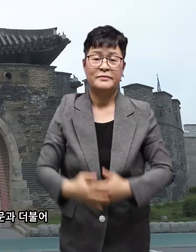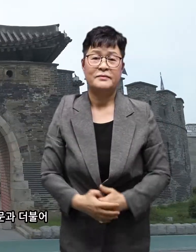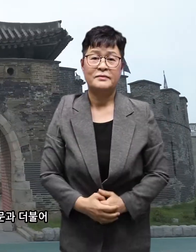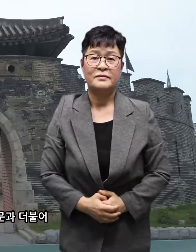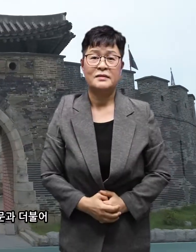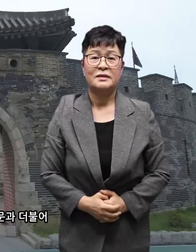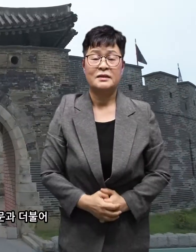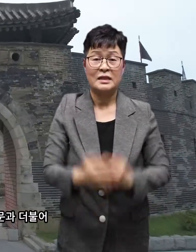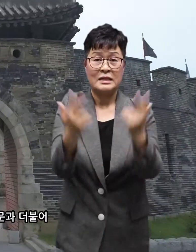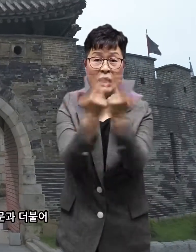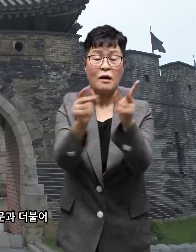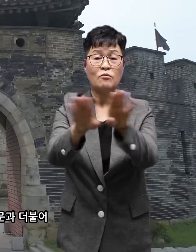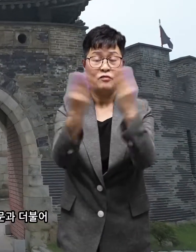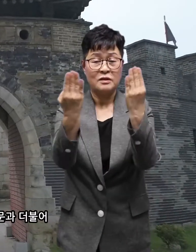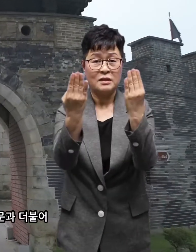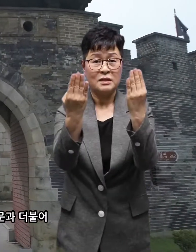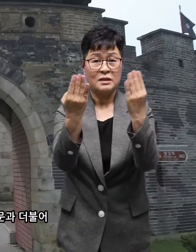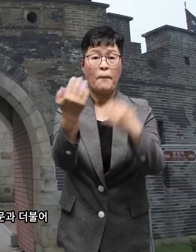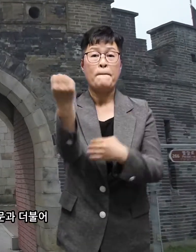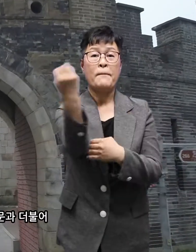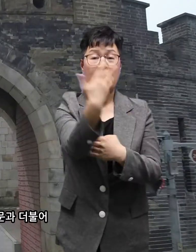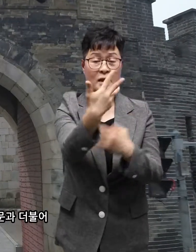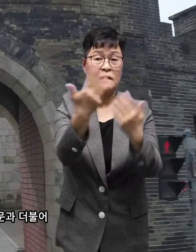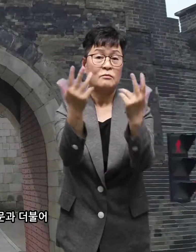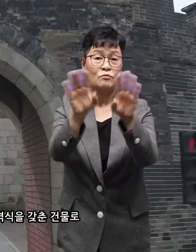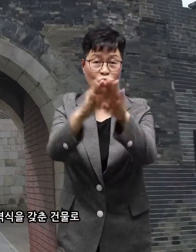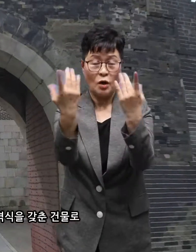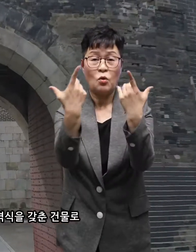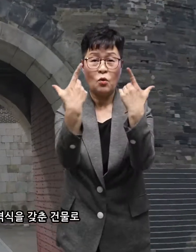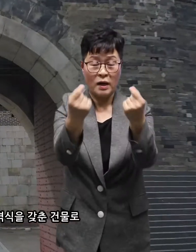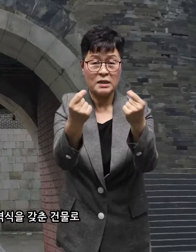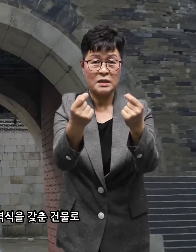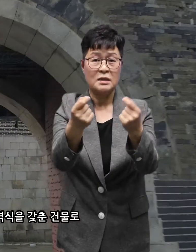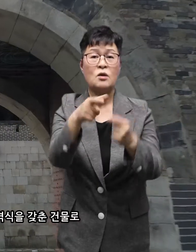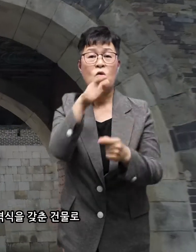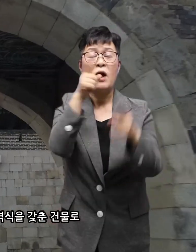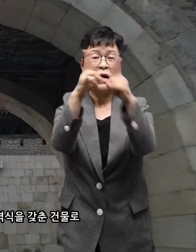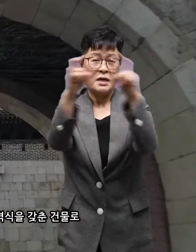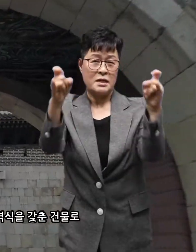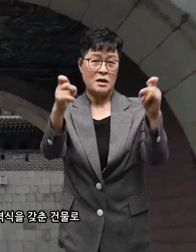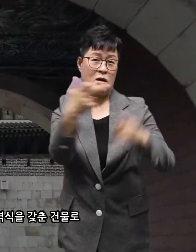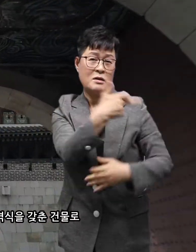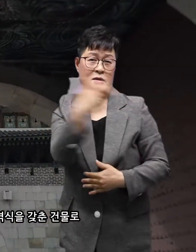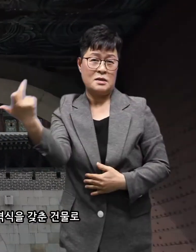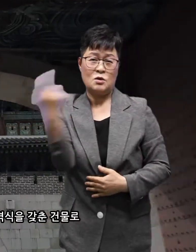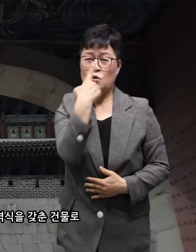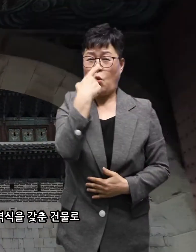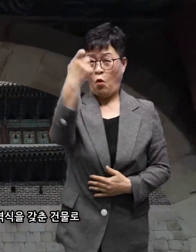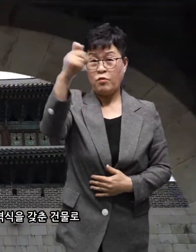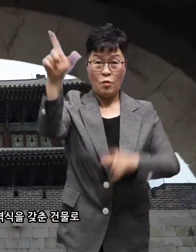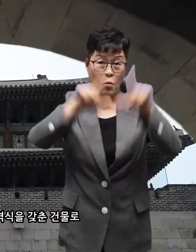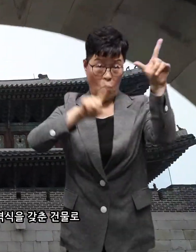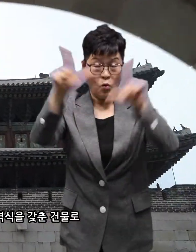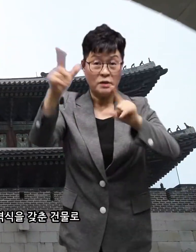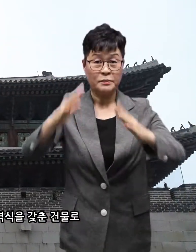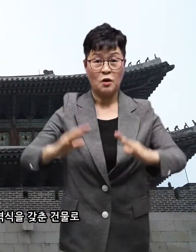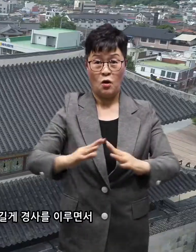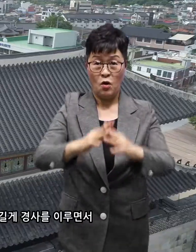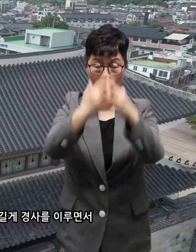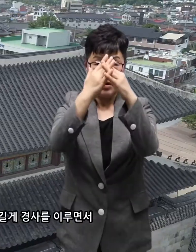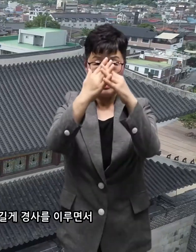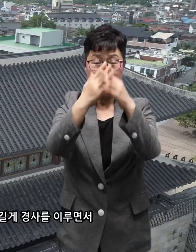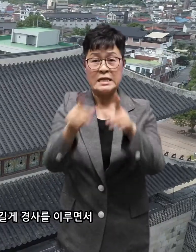장안문 장안문과 더불어 화성에서 가장 웅장하고 높은 격식을 갖춘 건물로